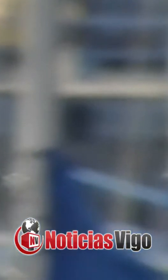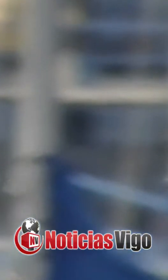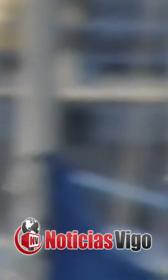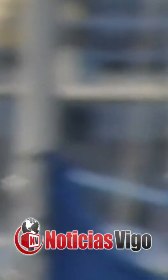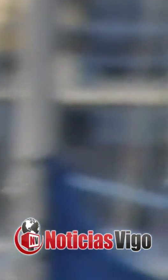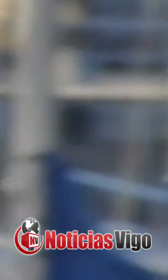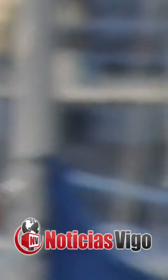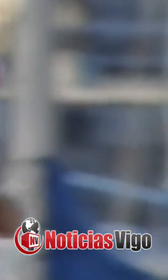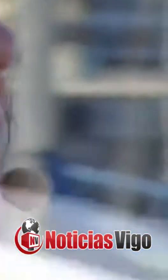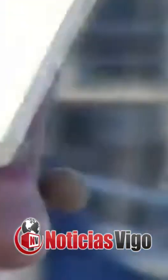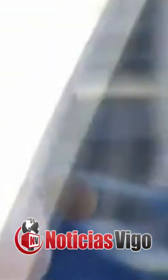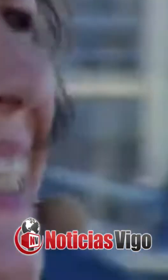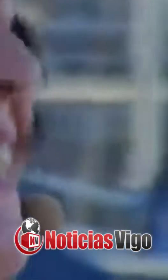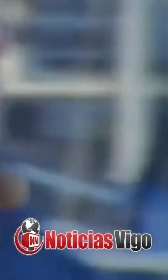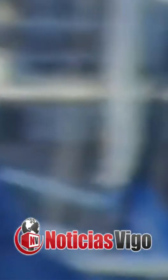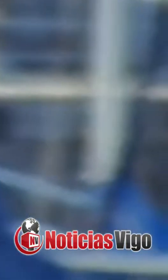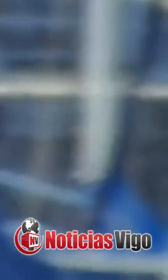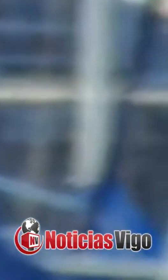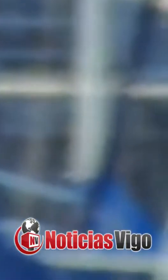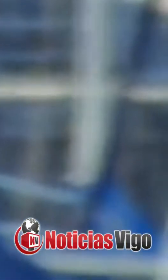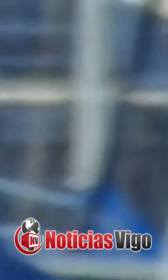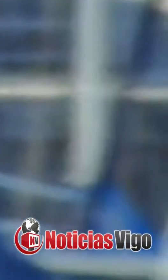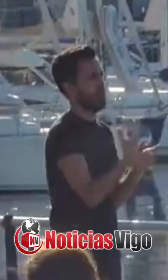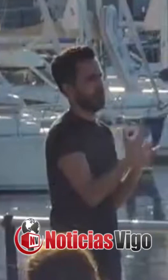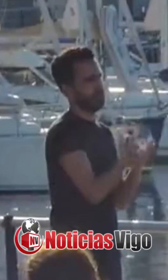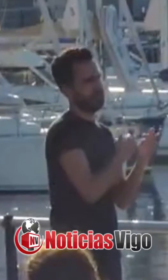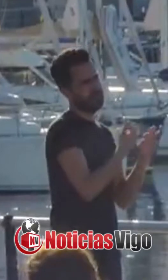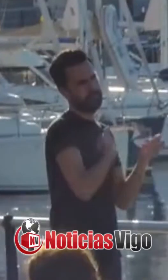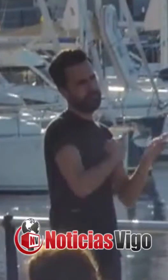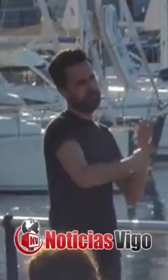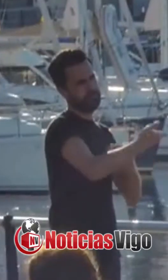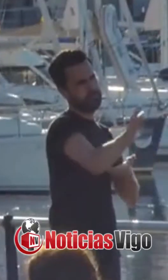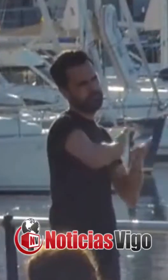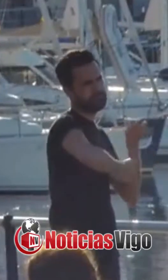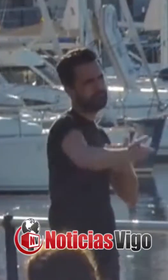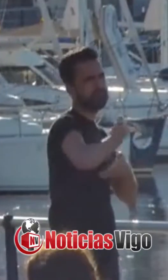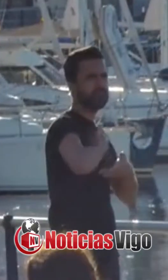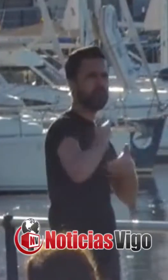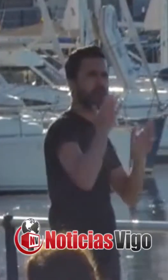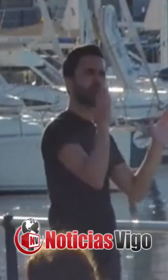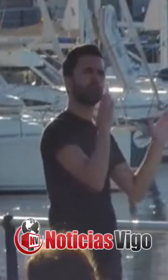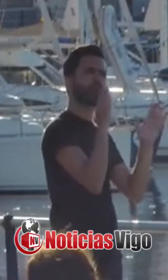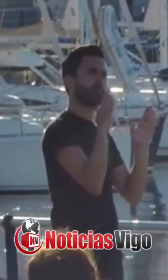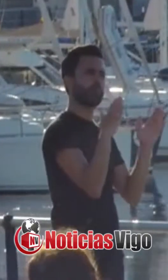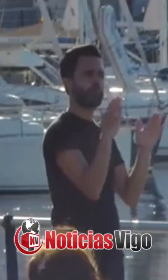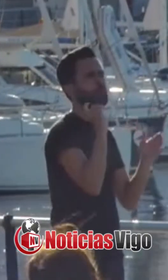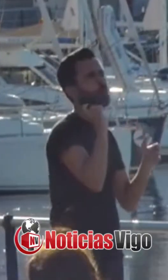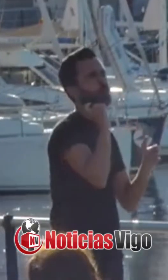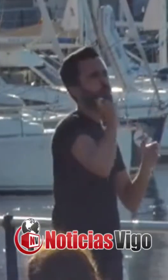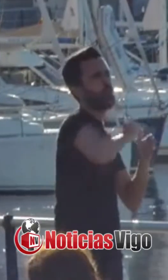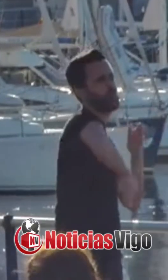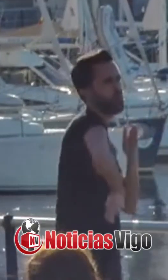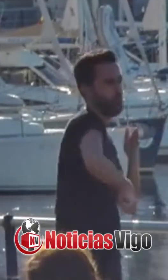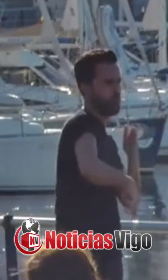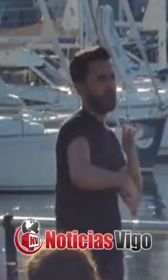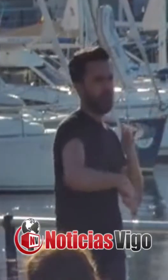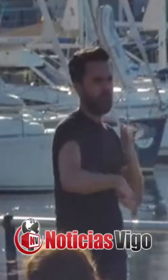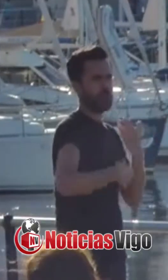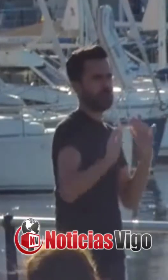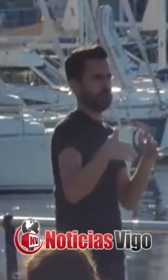as persoas que nos sacaron as castañas do lume nos momentos máis duros da pandemia.